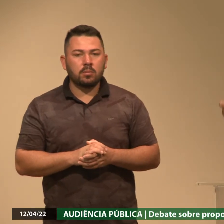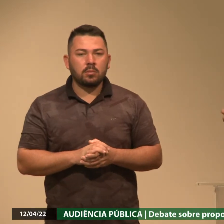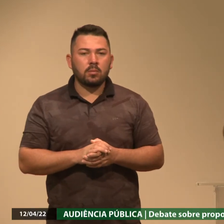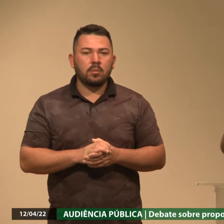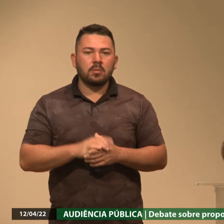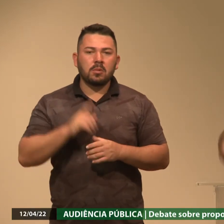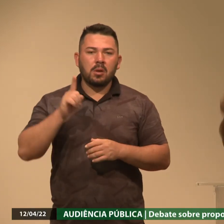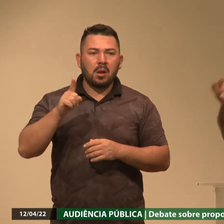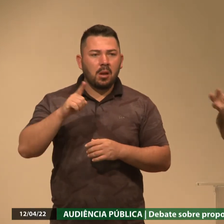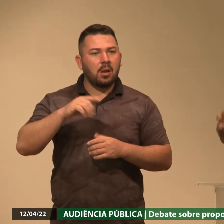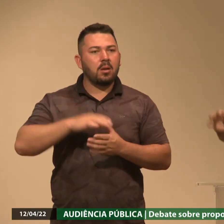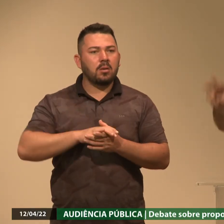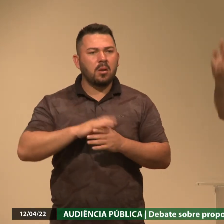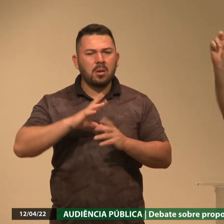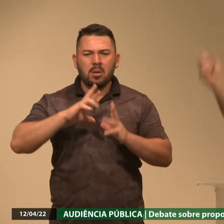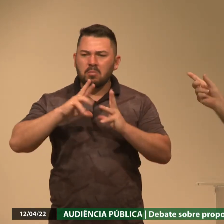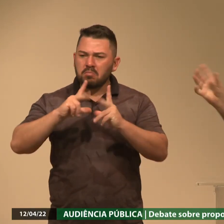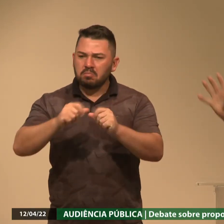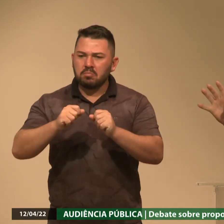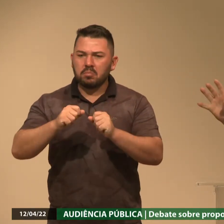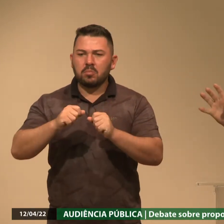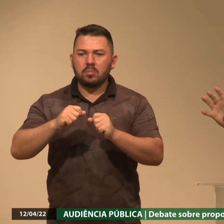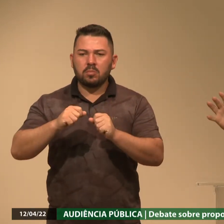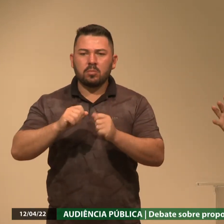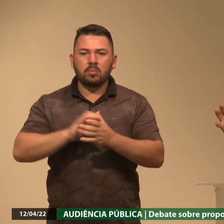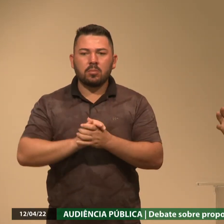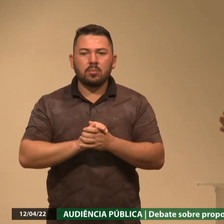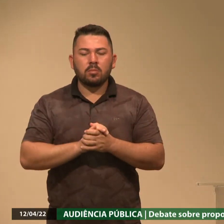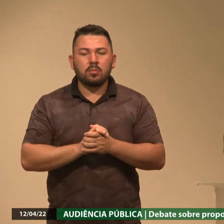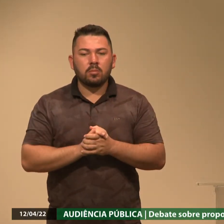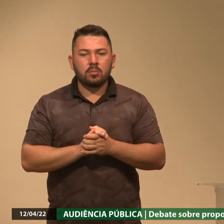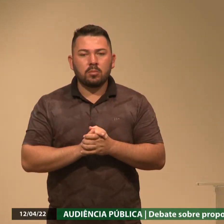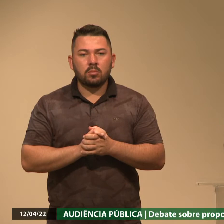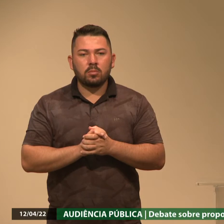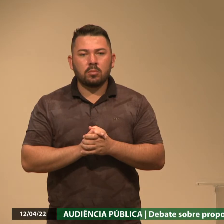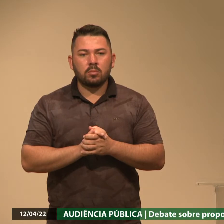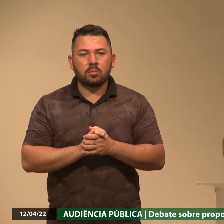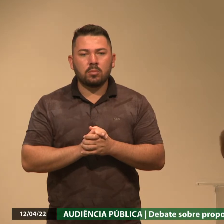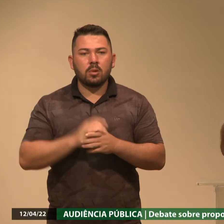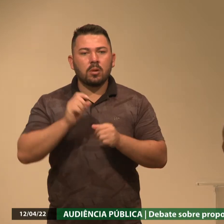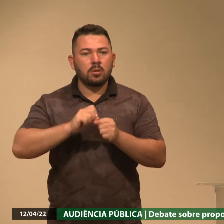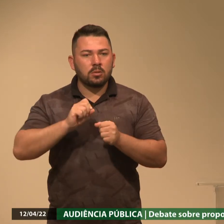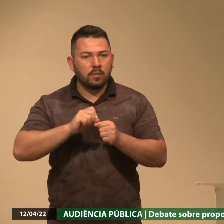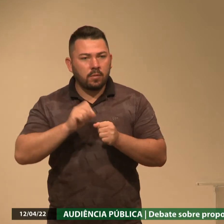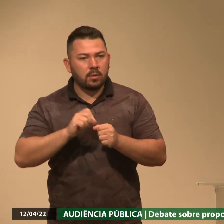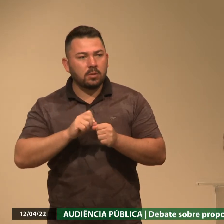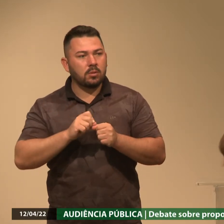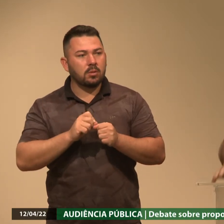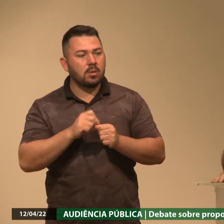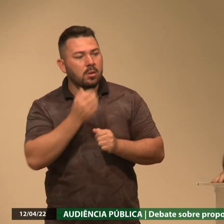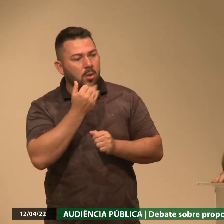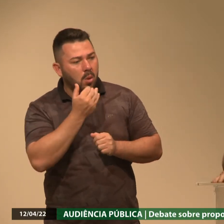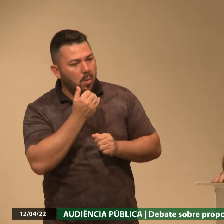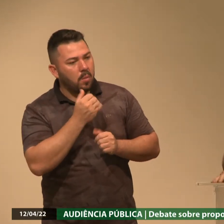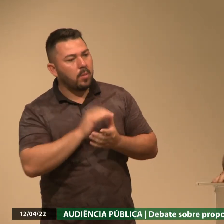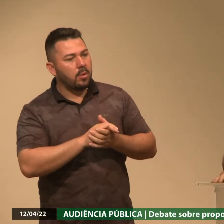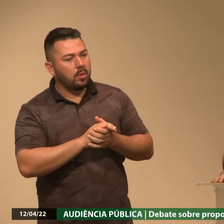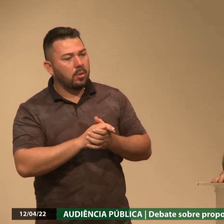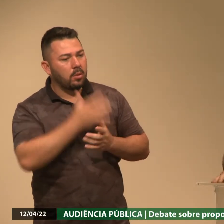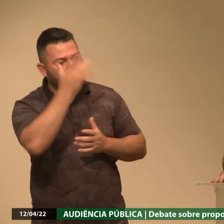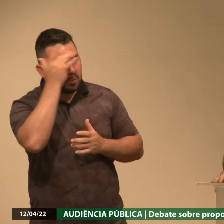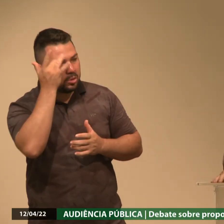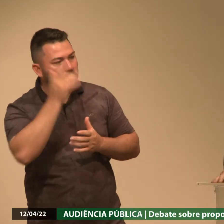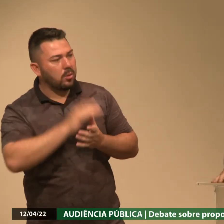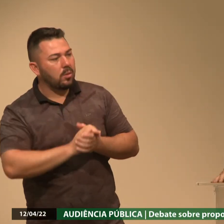caça entrar tantos nomes que hoje é uma coisa só o que se fez se alimentou as pessoas